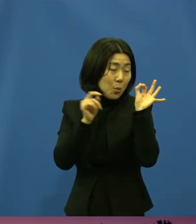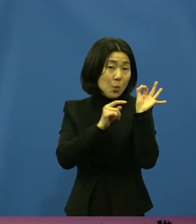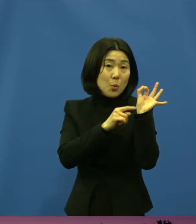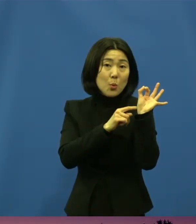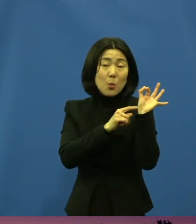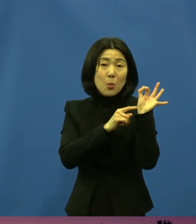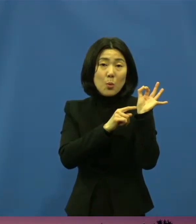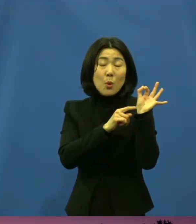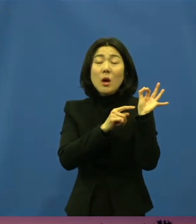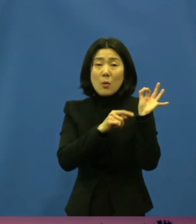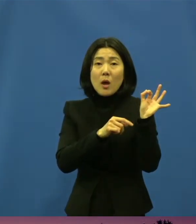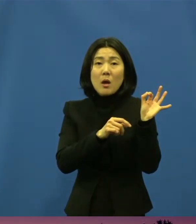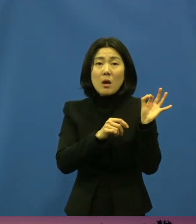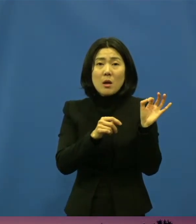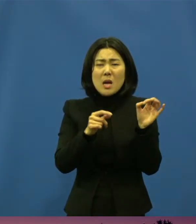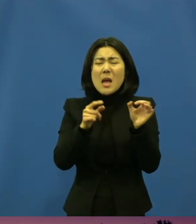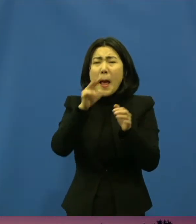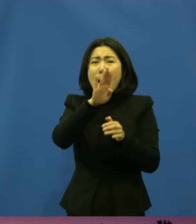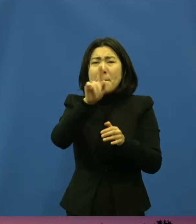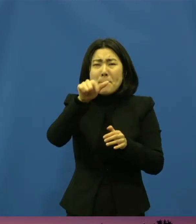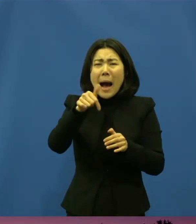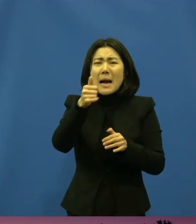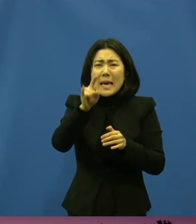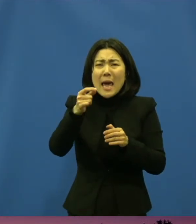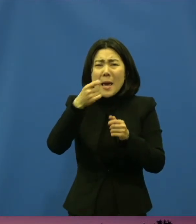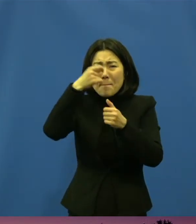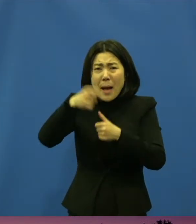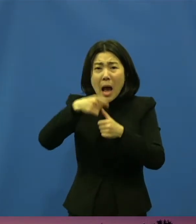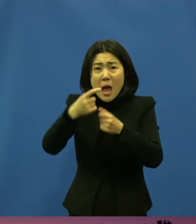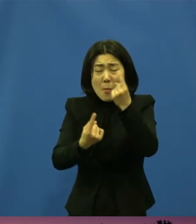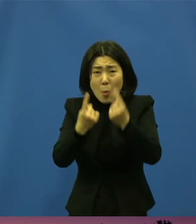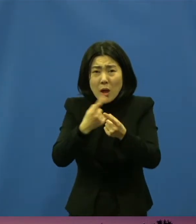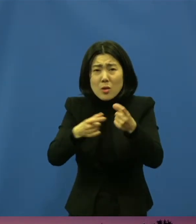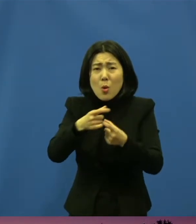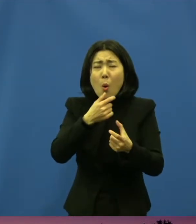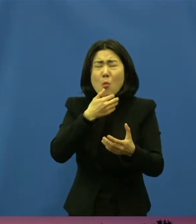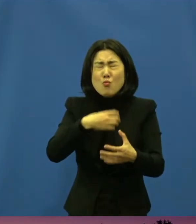세속적인 것들이 슬며시 우리 안으로 들어오는 거예요.